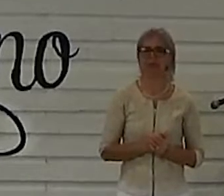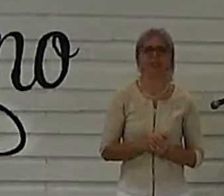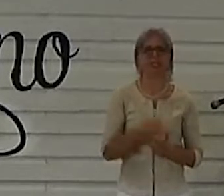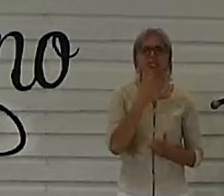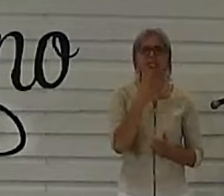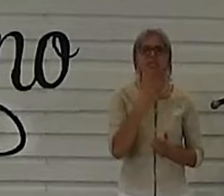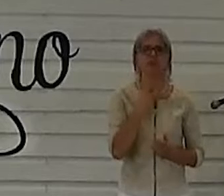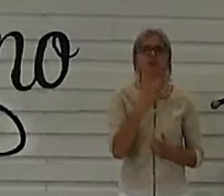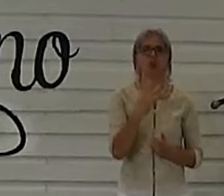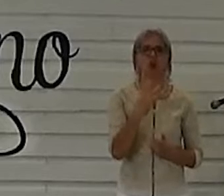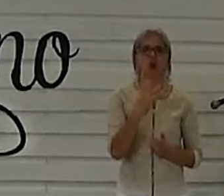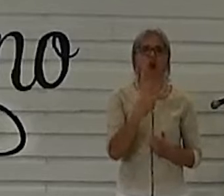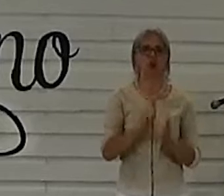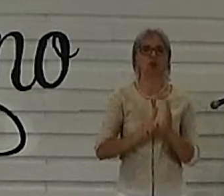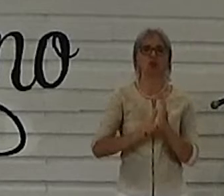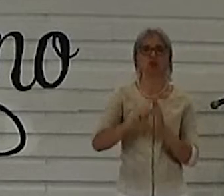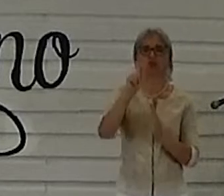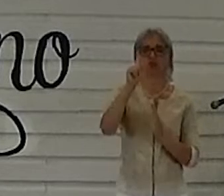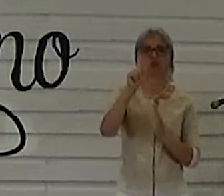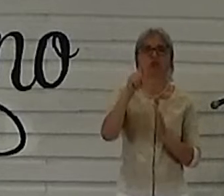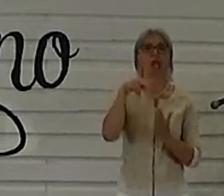bella voce come la mia?